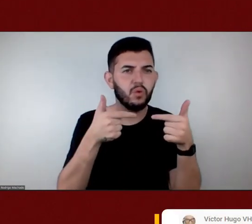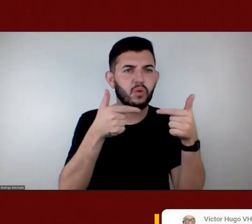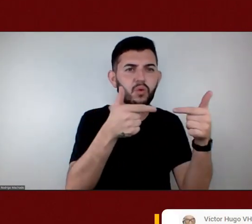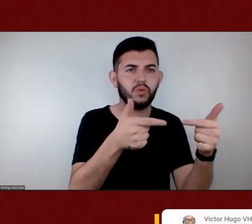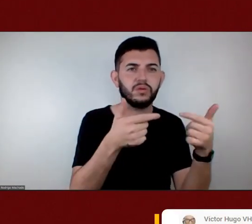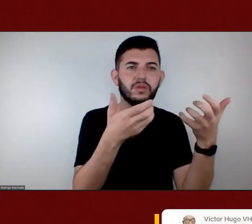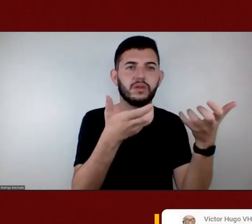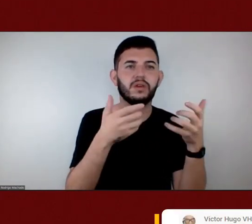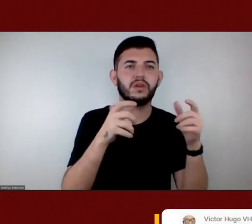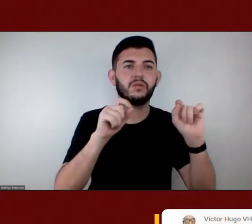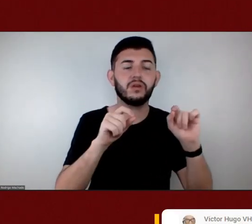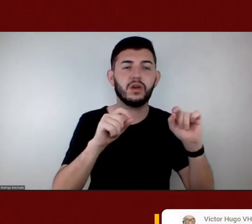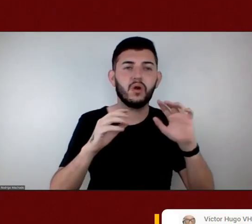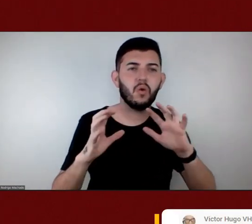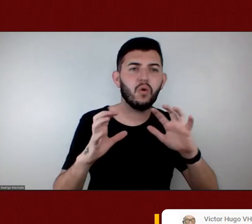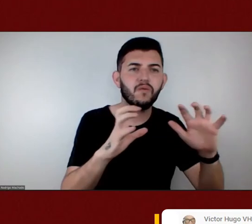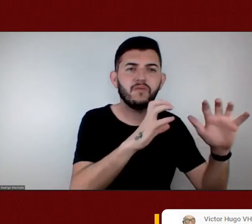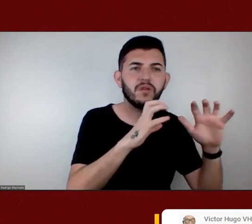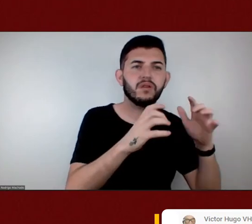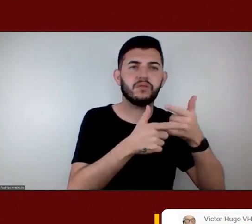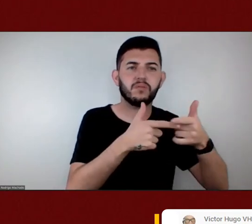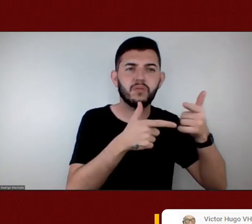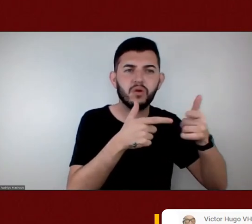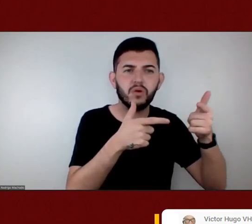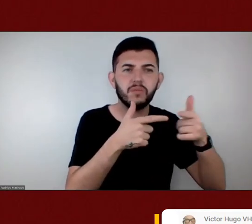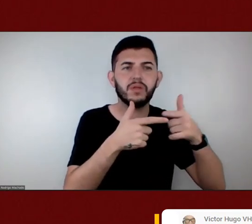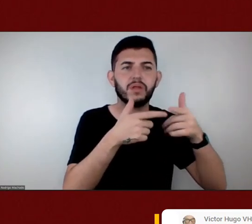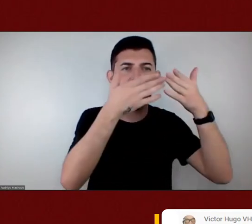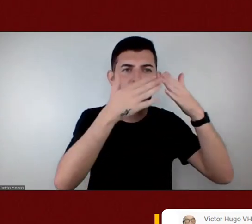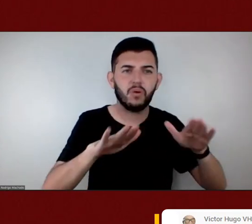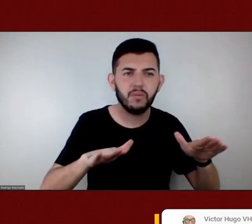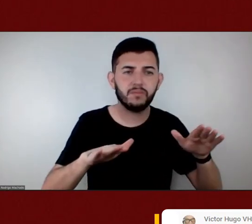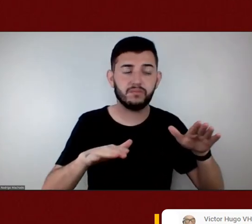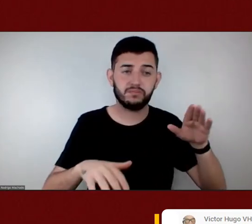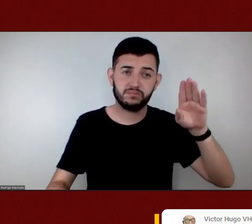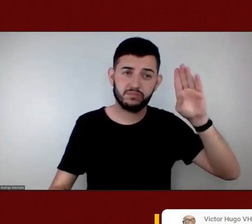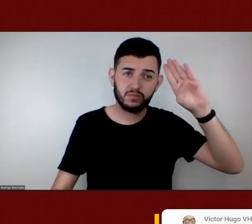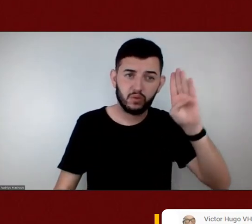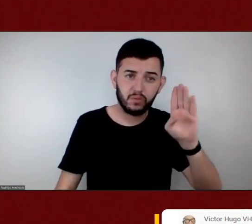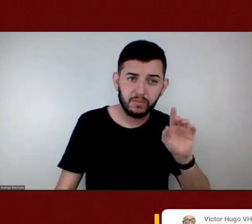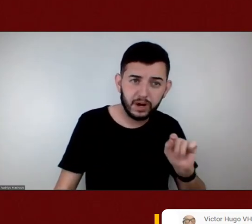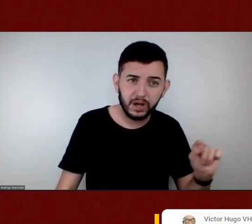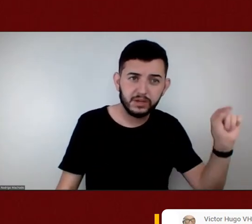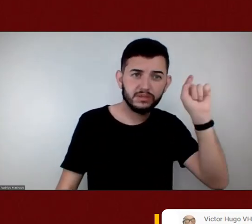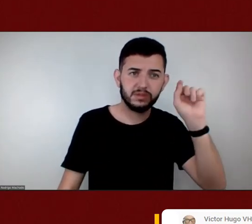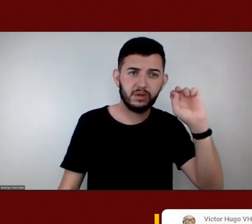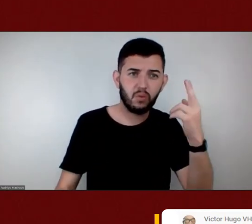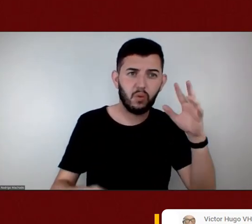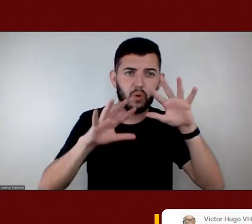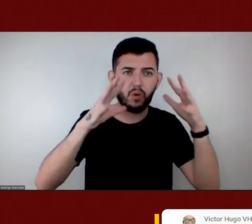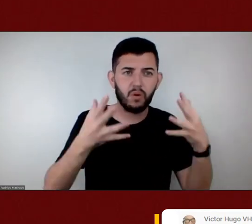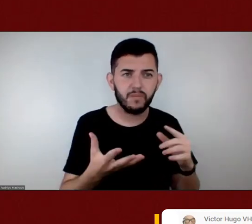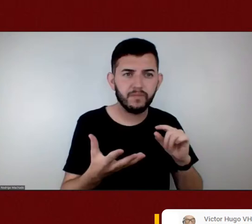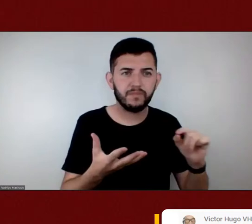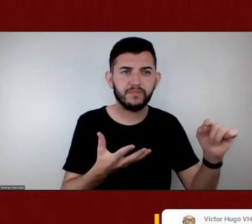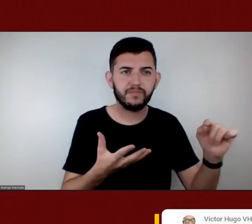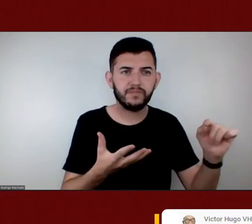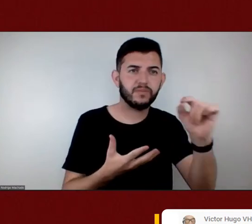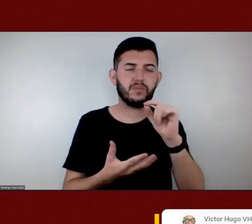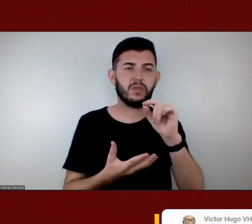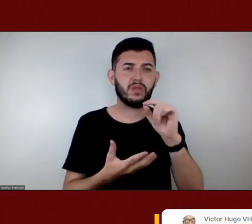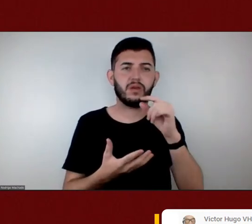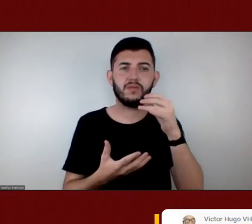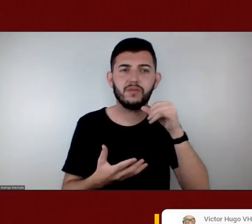e qualquer conflito e contradição nacional ou internacional em guerra civil, a antessala